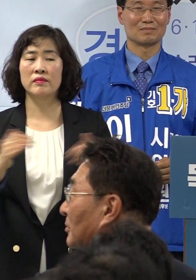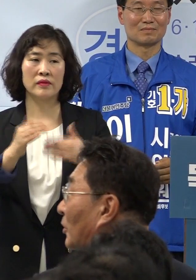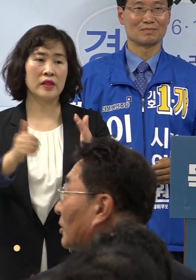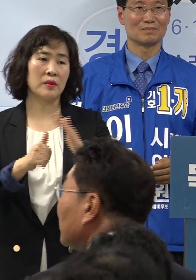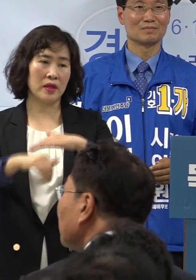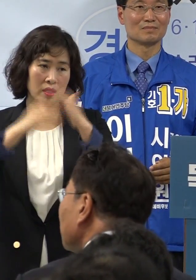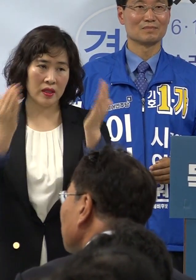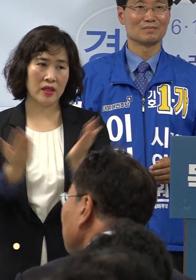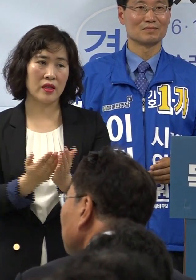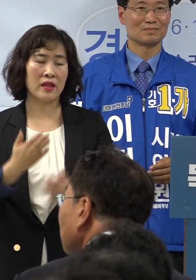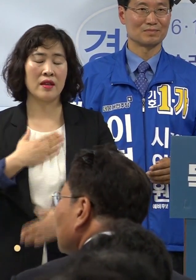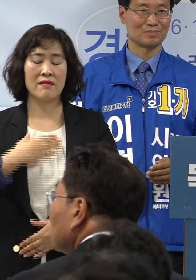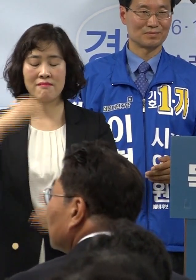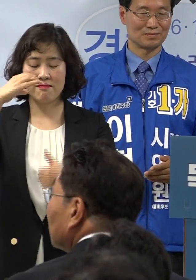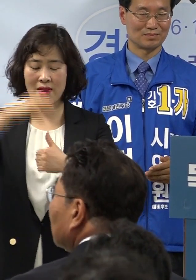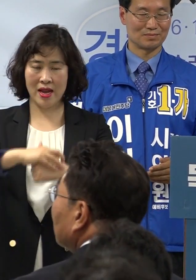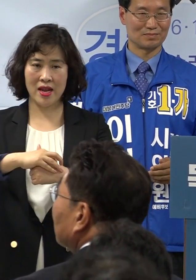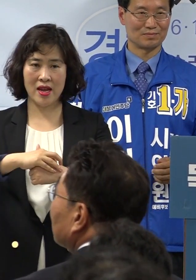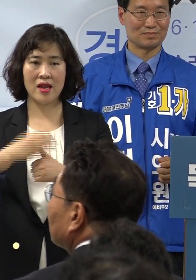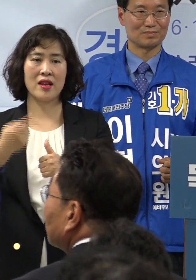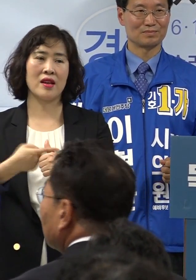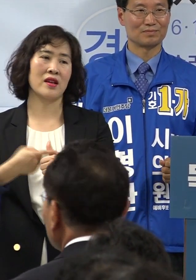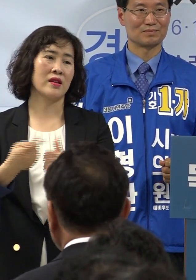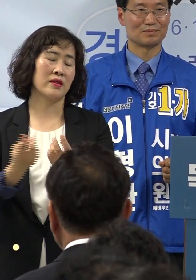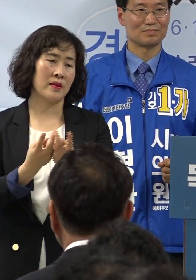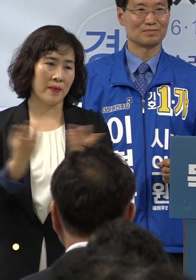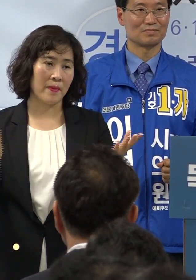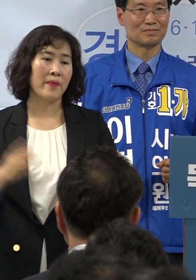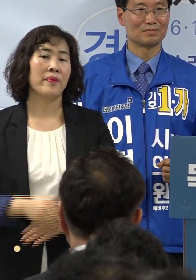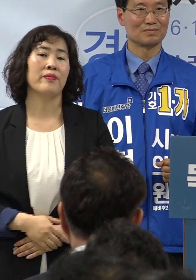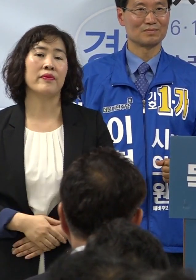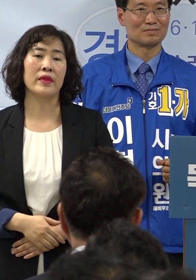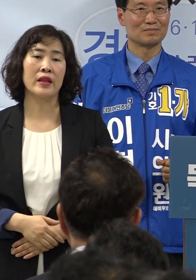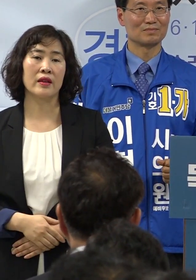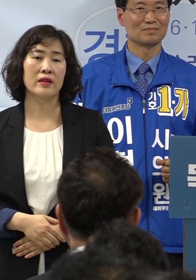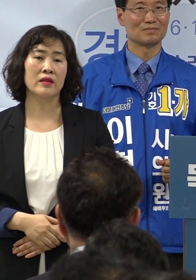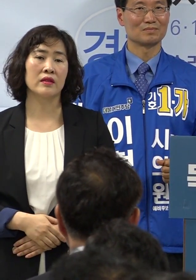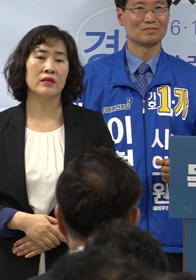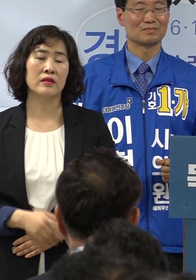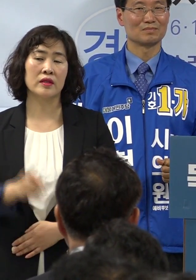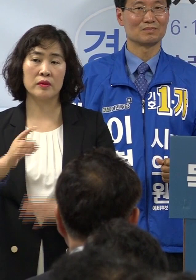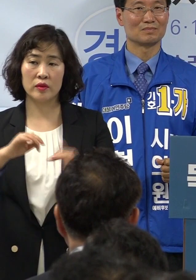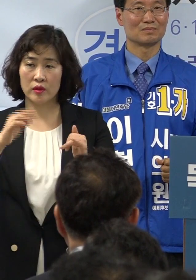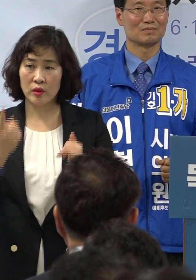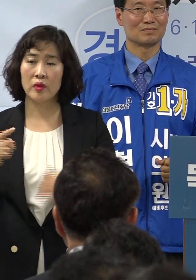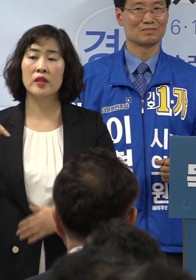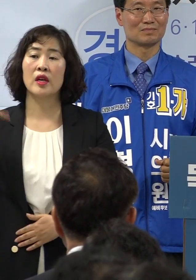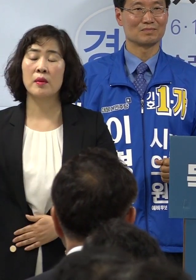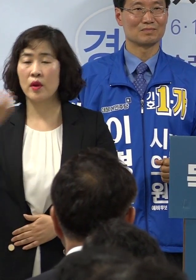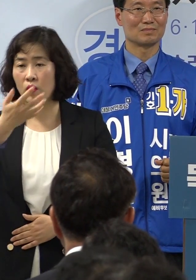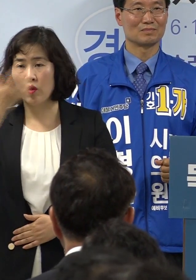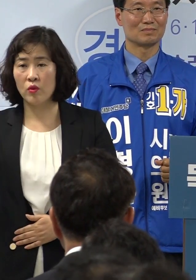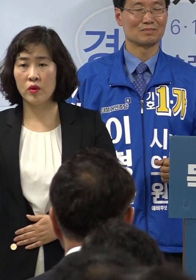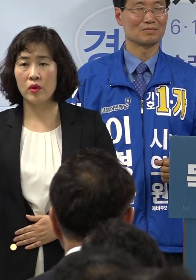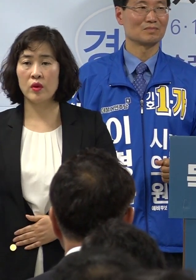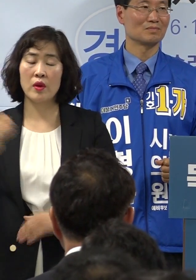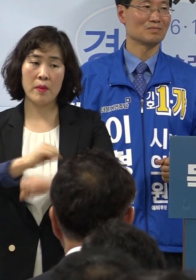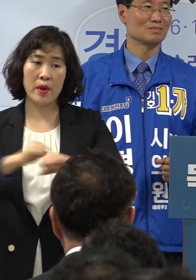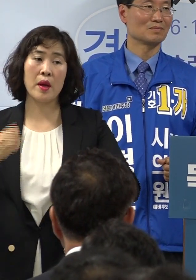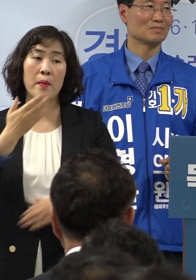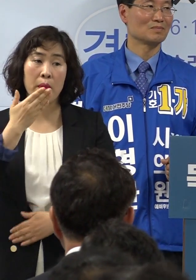다 욕을 들어야죠. 이해를 해드려야죠. 그분들도 언젠가 꿈을 펼칠 수